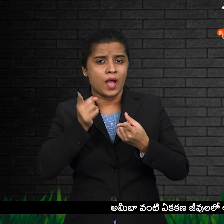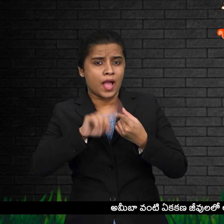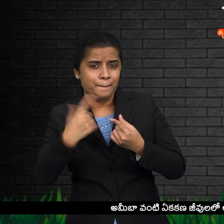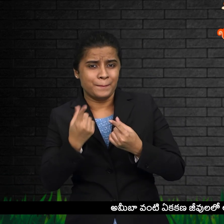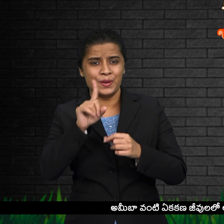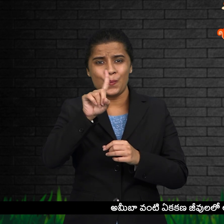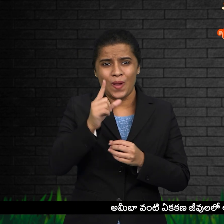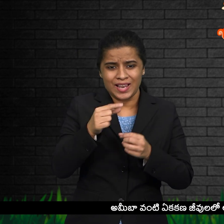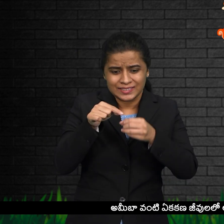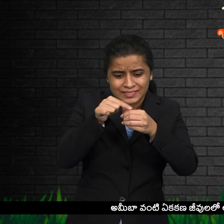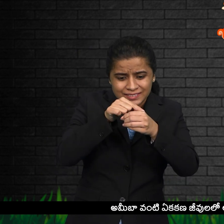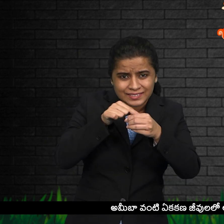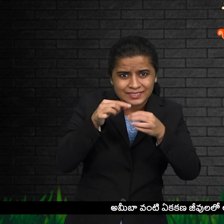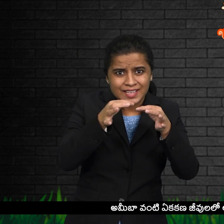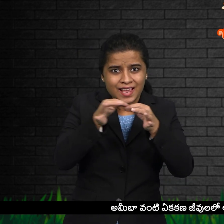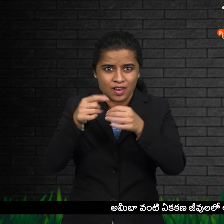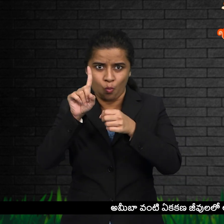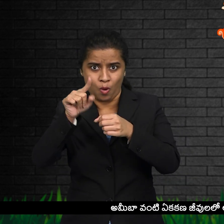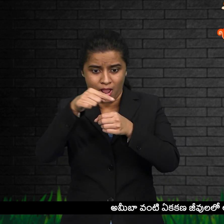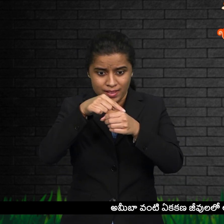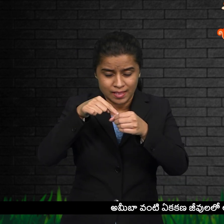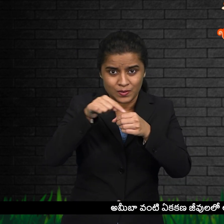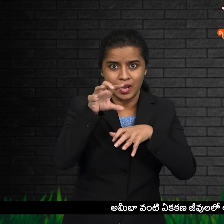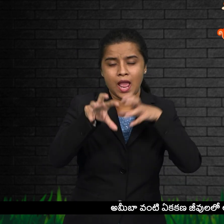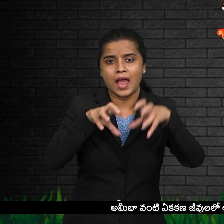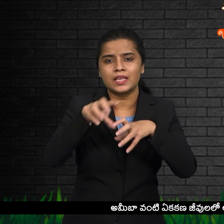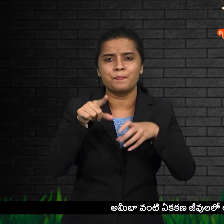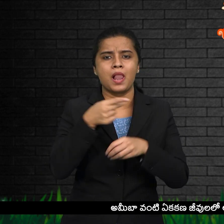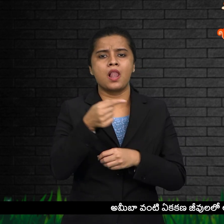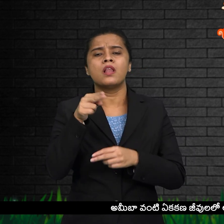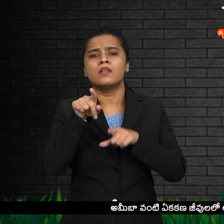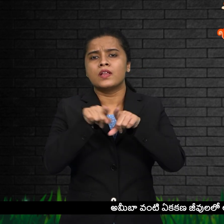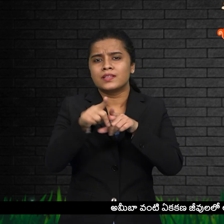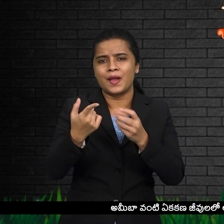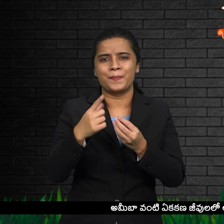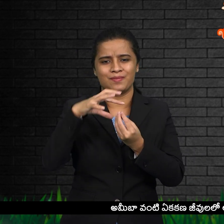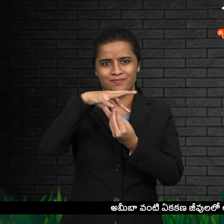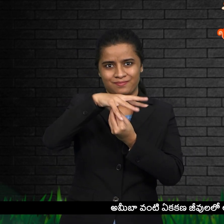అమీబా వంటి ఏకకణ జీవుల్లో ఆహారం తీసుకోవడం ఎలా జరుగుతుంది?